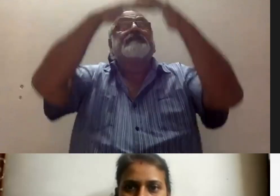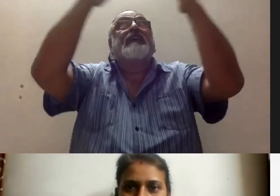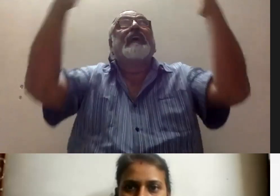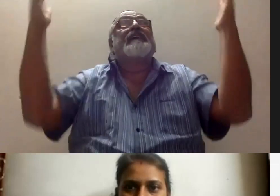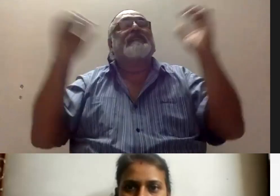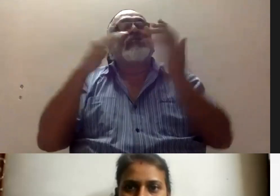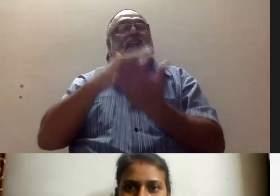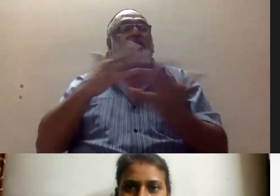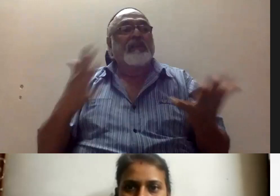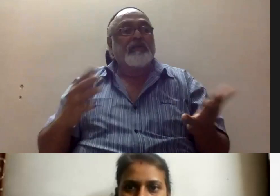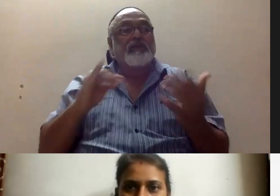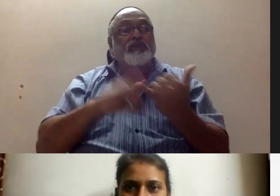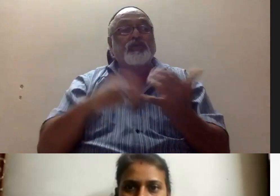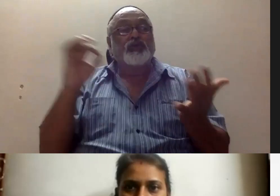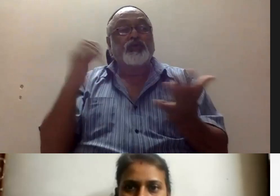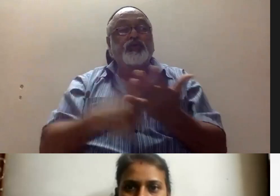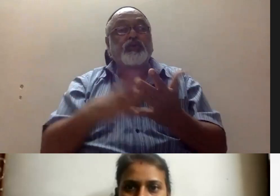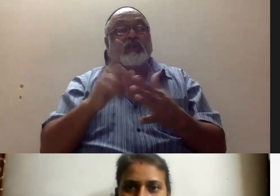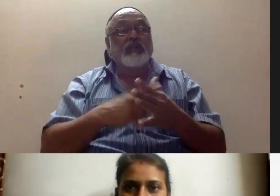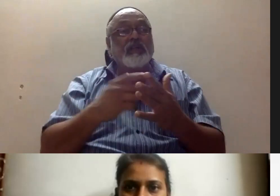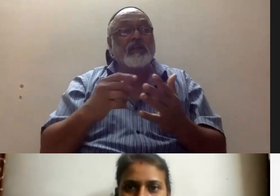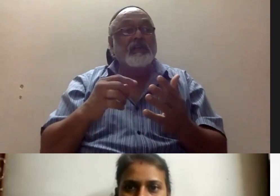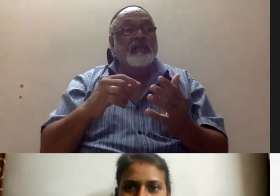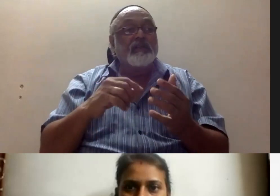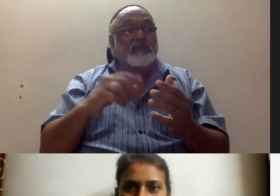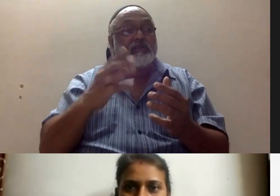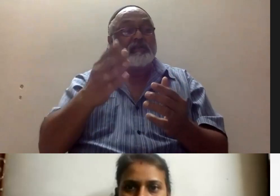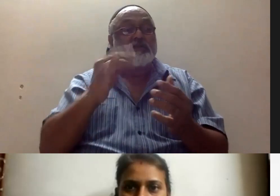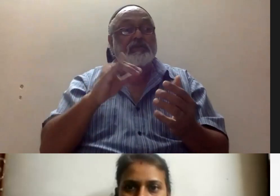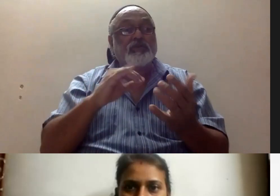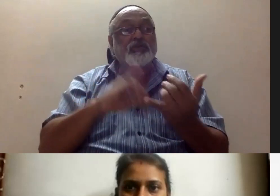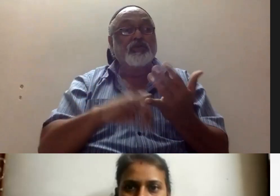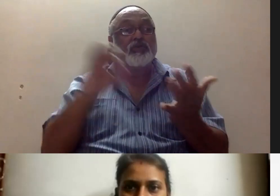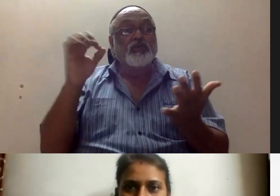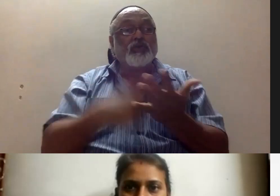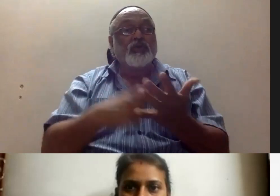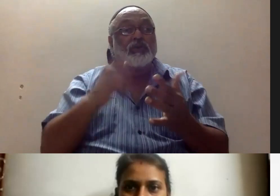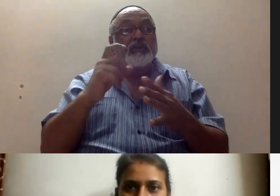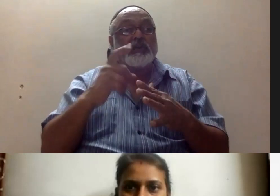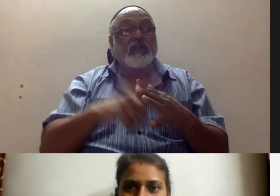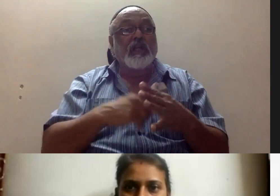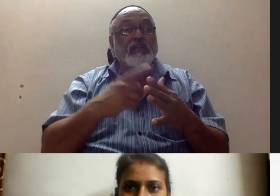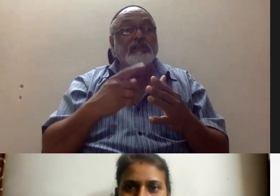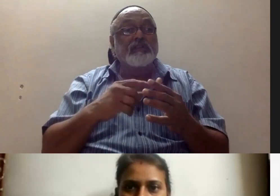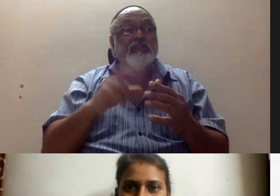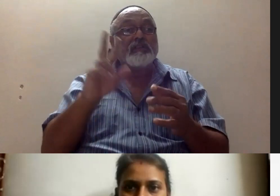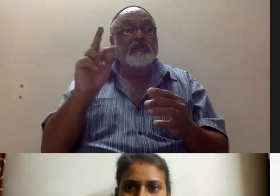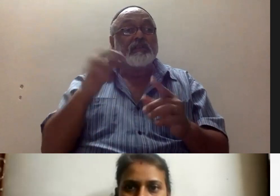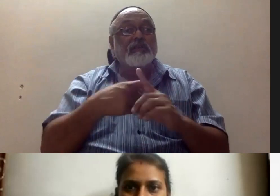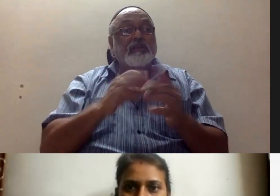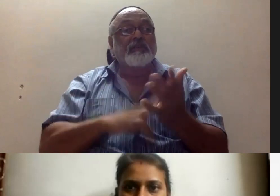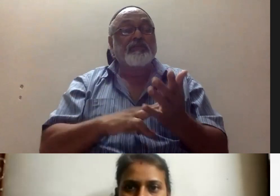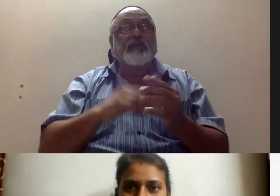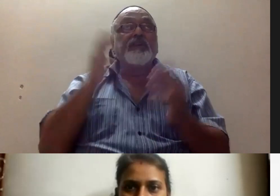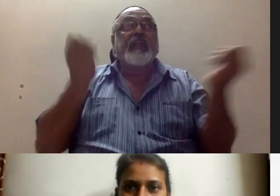कारगिल का वहां तक मोटरसाइकिल में गए थे, जबकि उनका उनको कहा गया था कि आप 20 किलोमीटर के ऊपर ड्राइव नहीं कर सकते